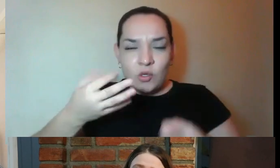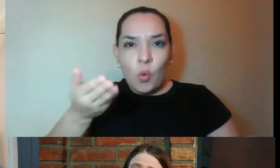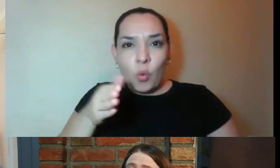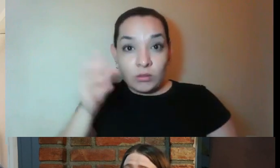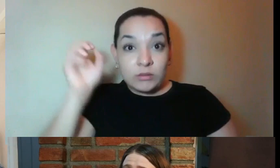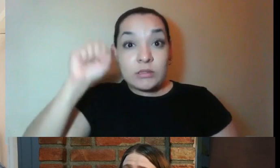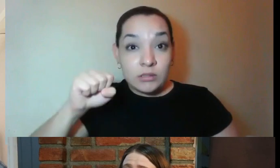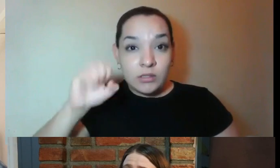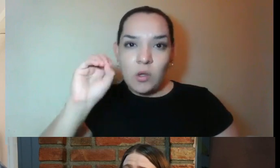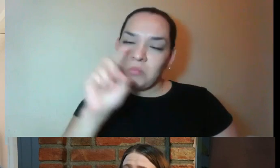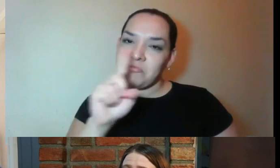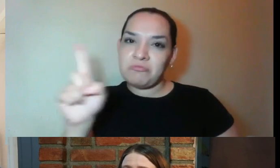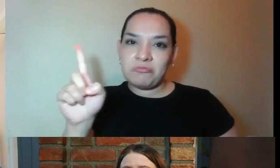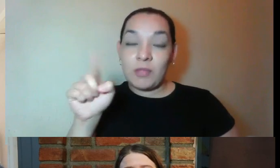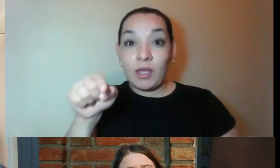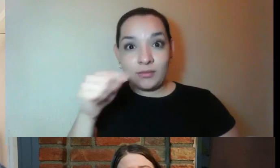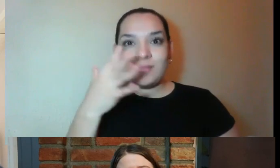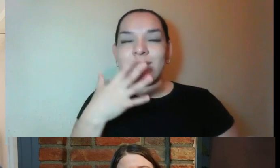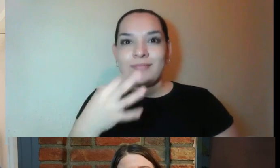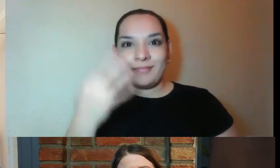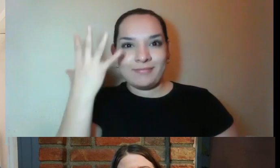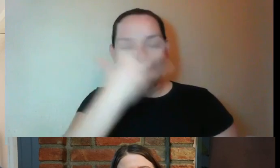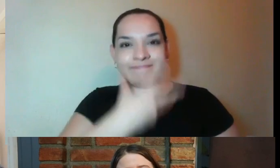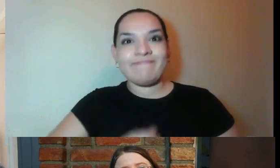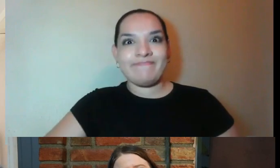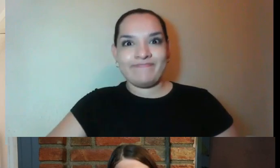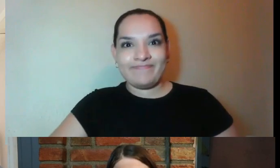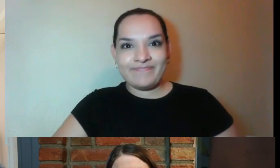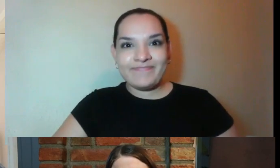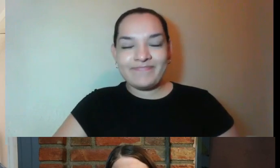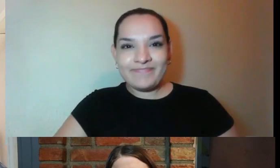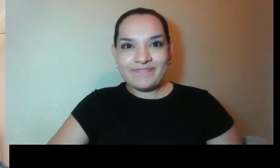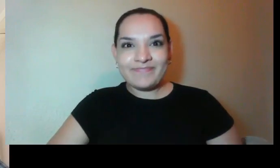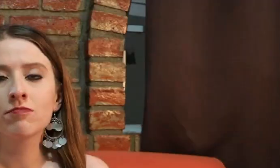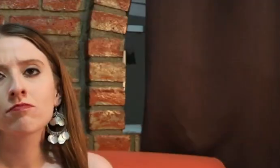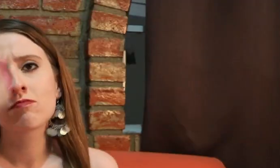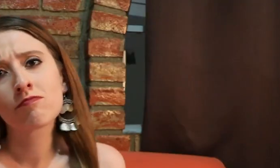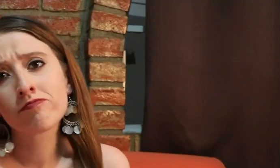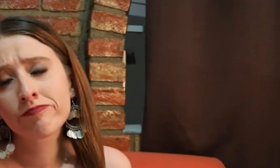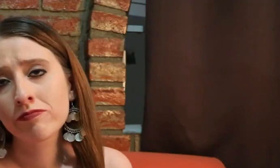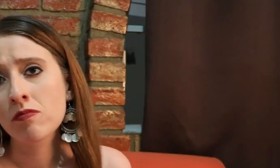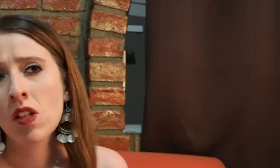el tiempo cuándo sí y cuándo no. Y esto es maravilloso.